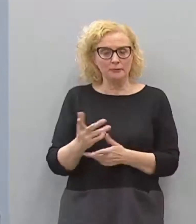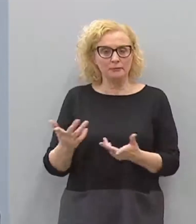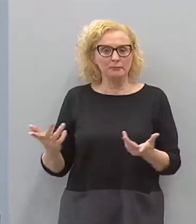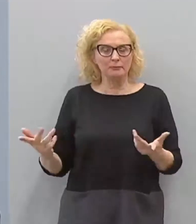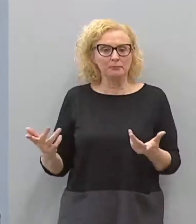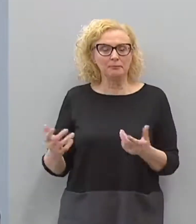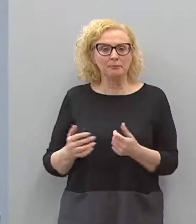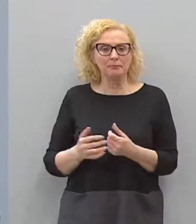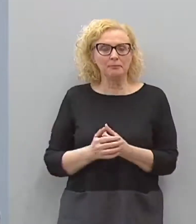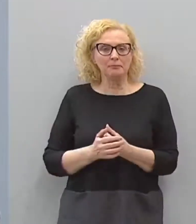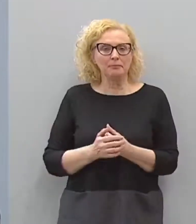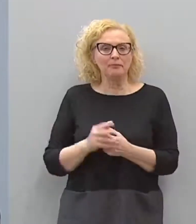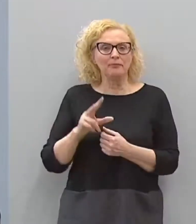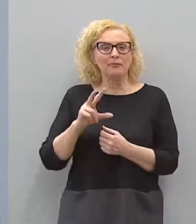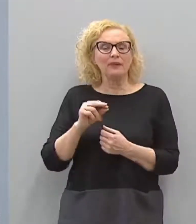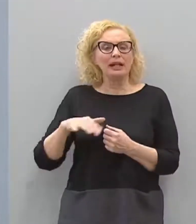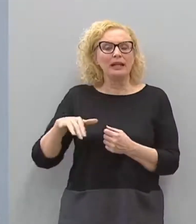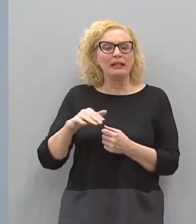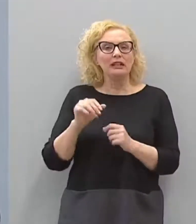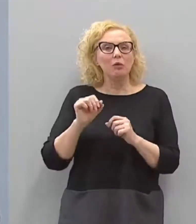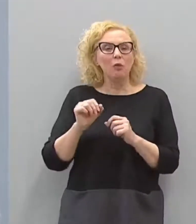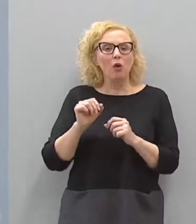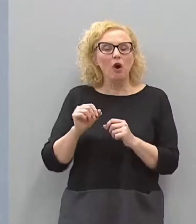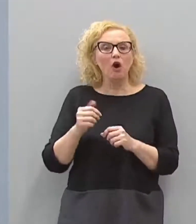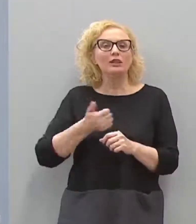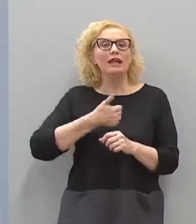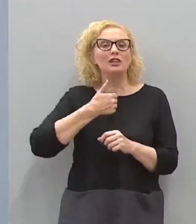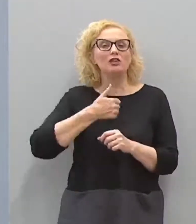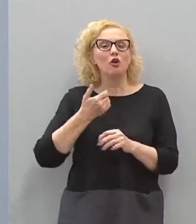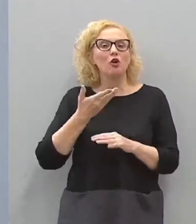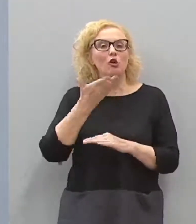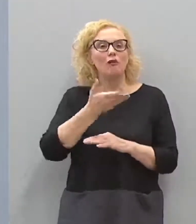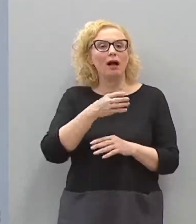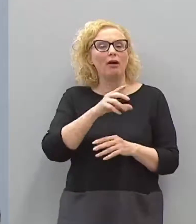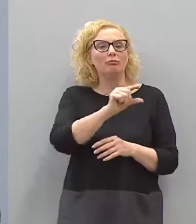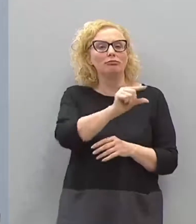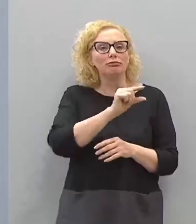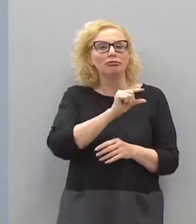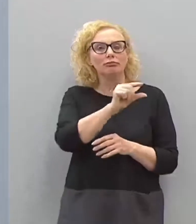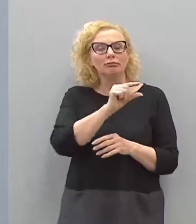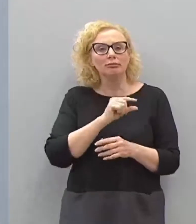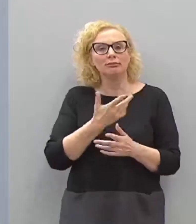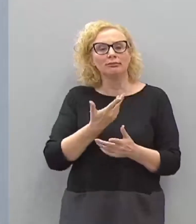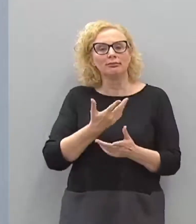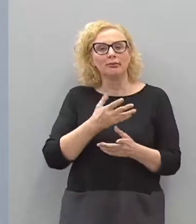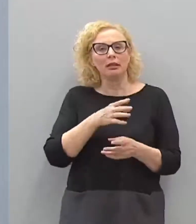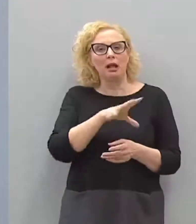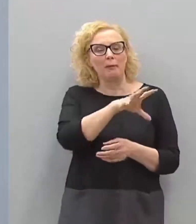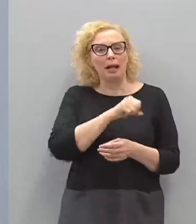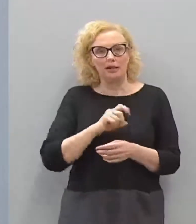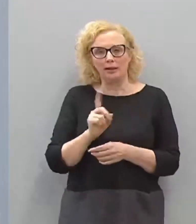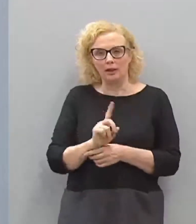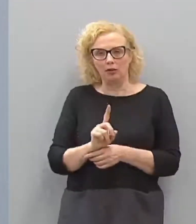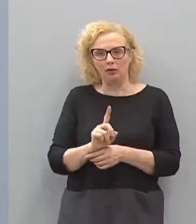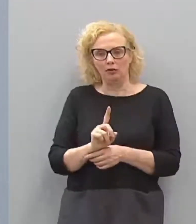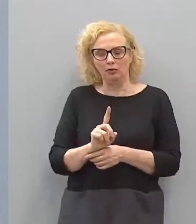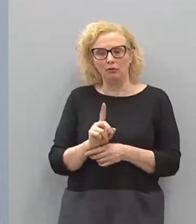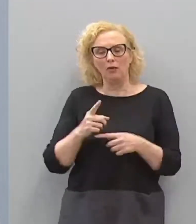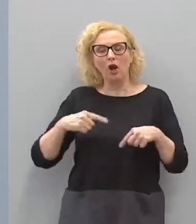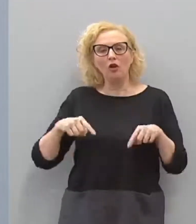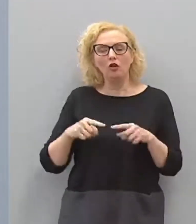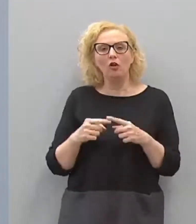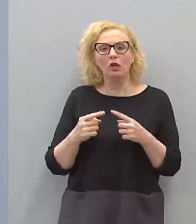il trentino non può andare ad approvvigionarsi da solo ritengo sia anche giusto che sia francamente quindi noi ci approvvigioniamo sulla base di